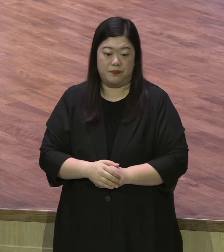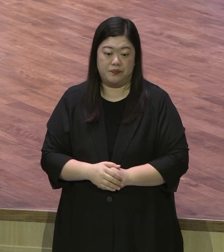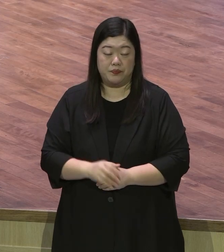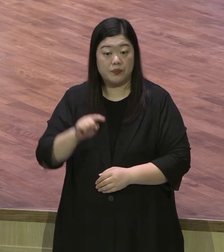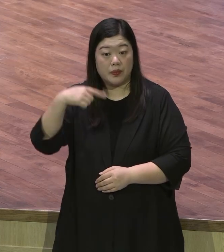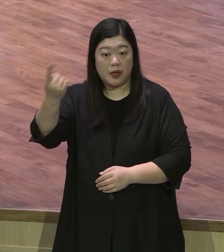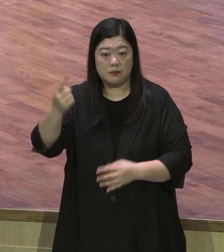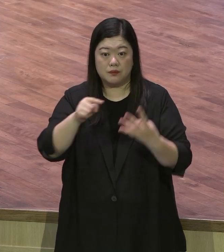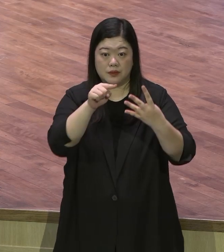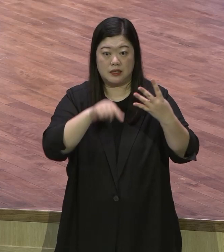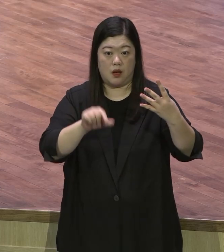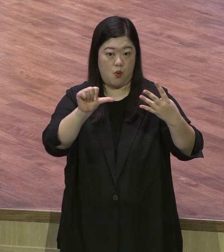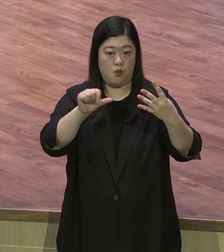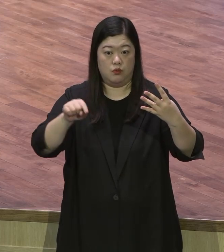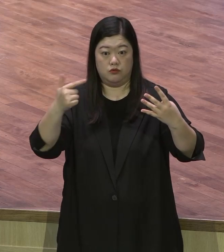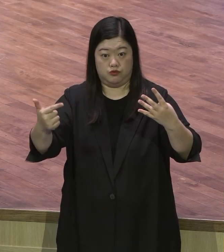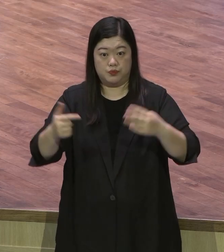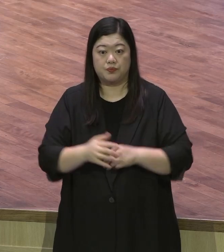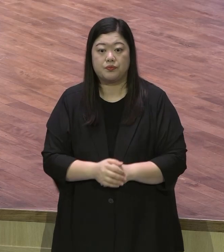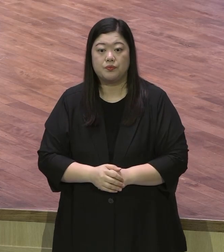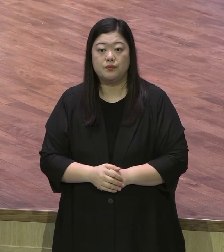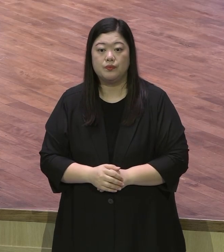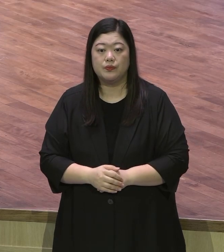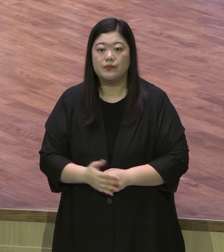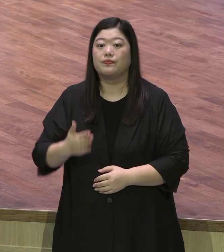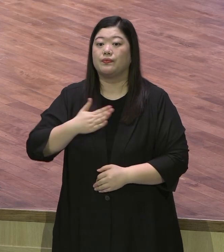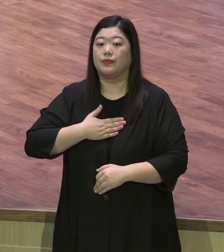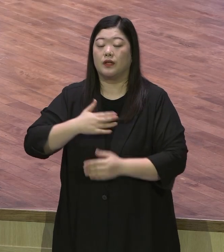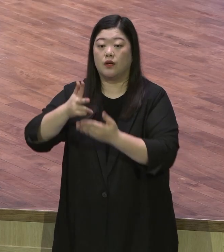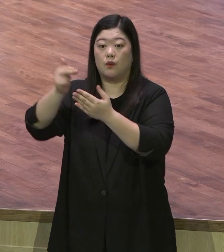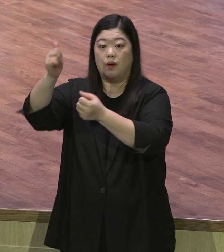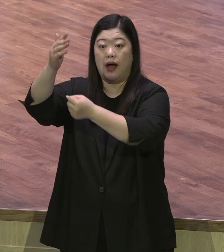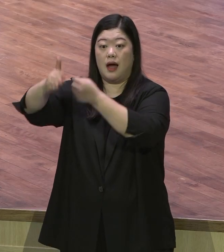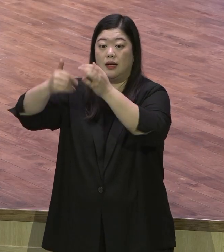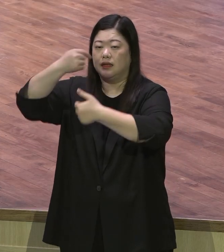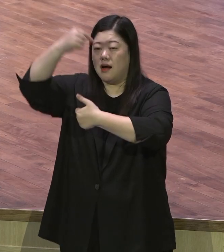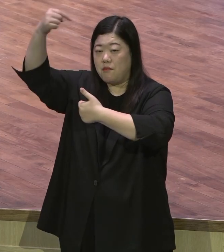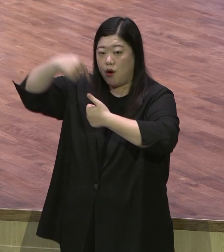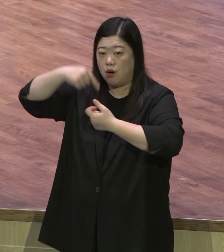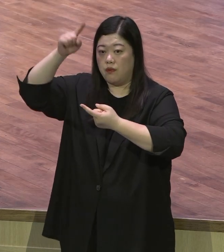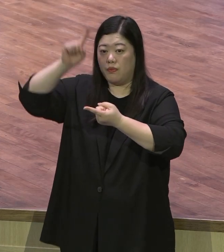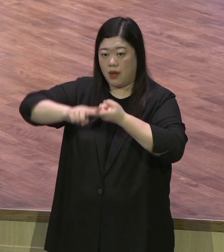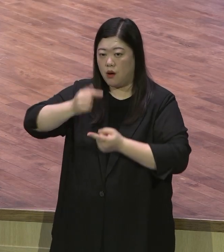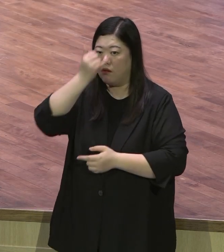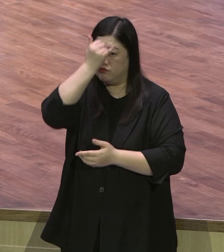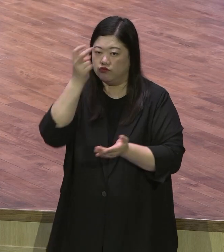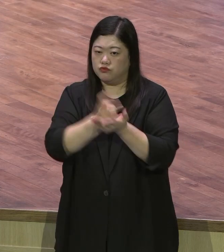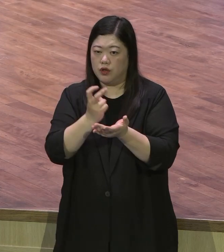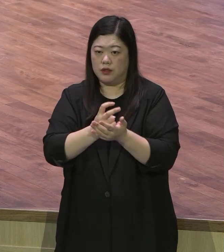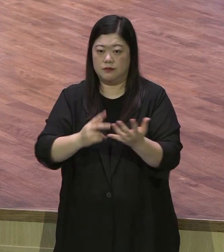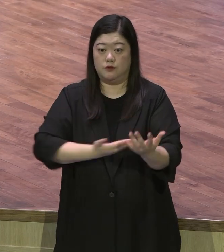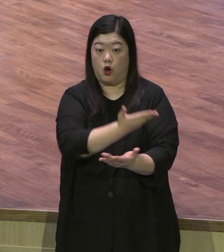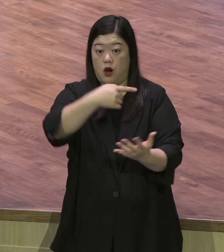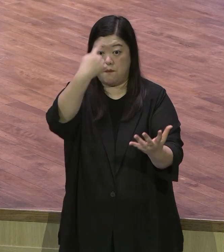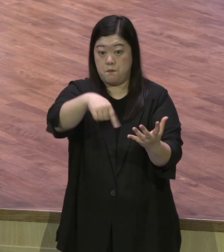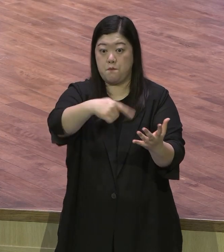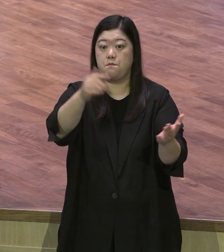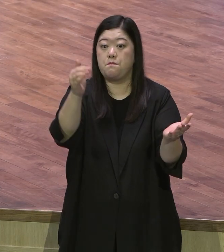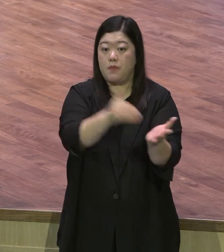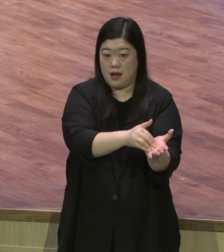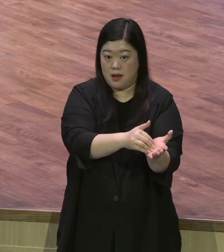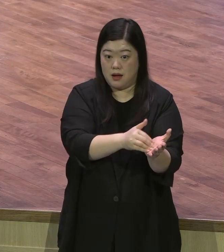있어요. 5절 6절입니다. 내가 나의 하나님 여호와께서 명령하신 대로 규례와 법도를 너희에게 가르쳤나니 이는